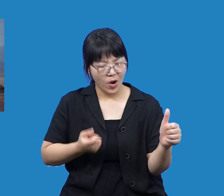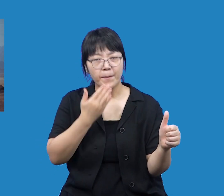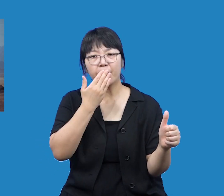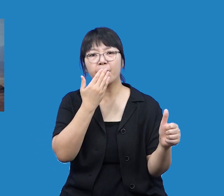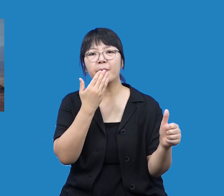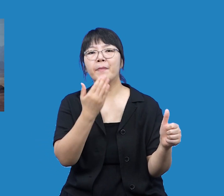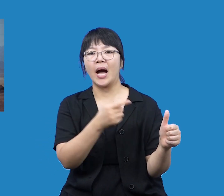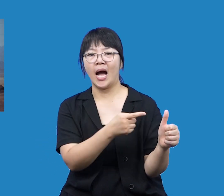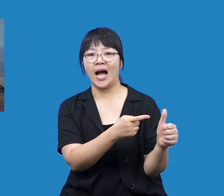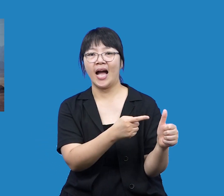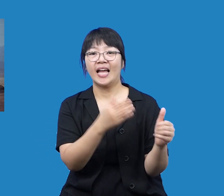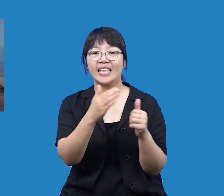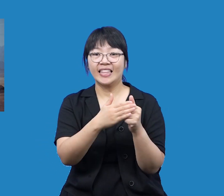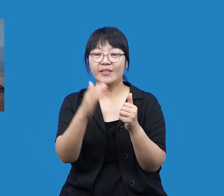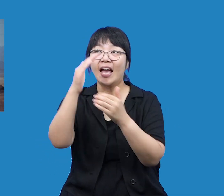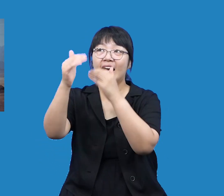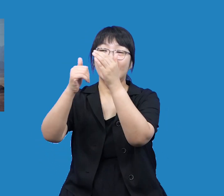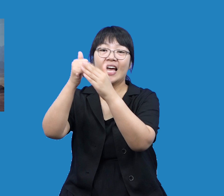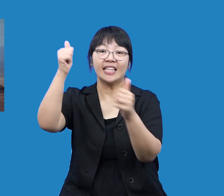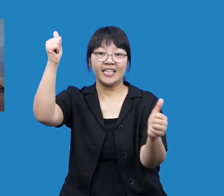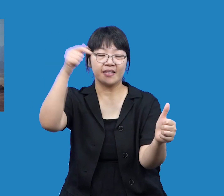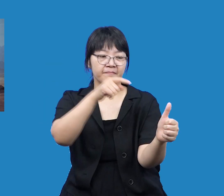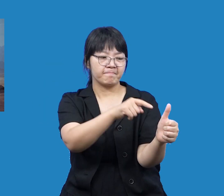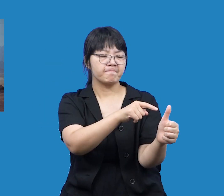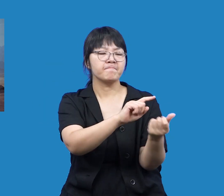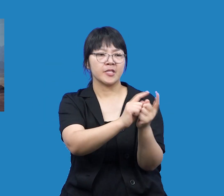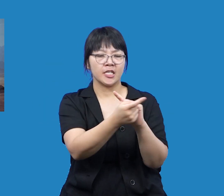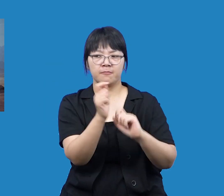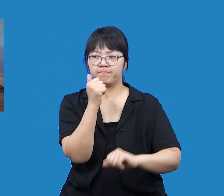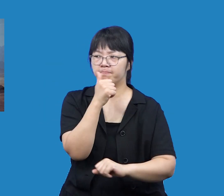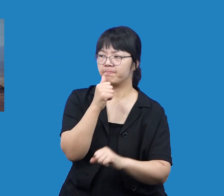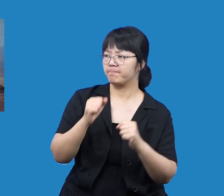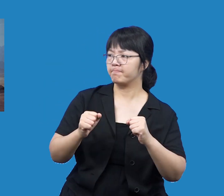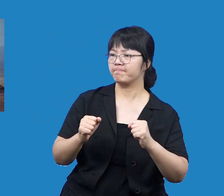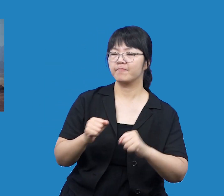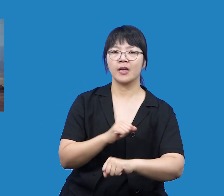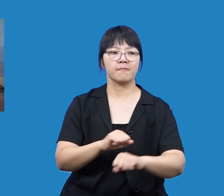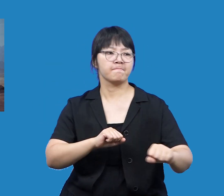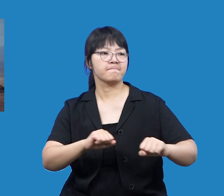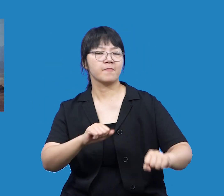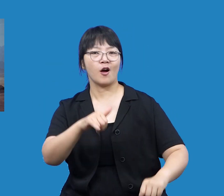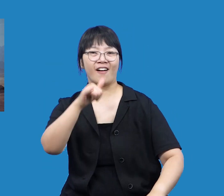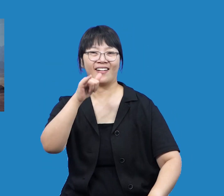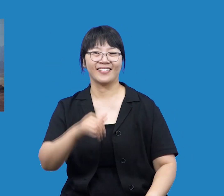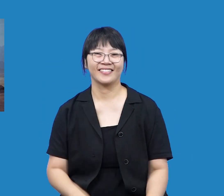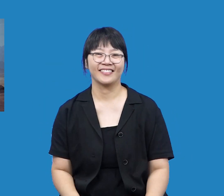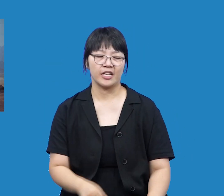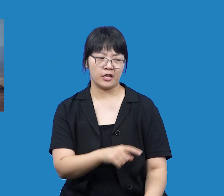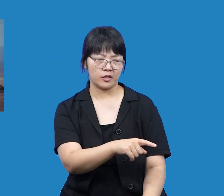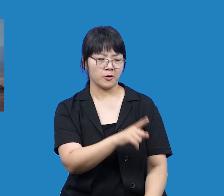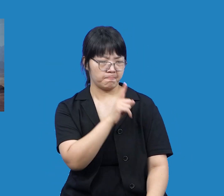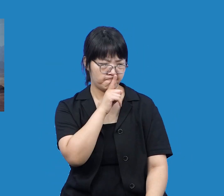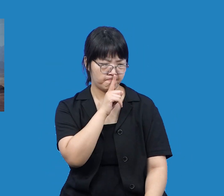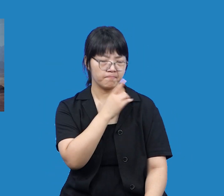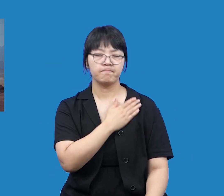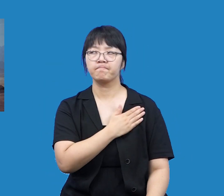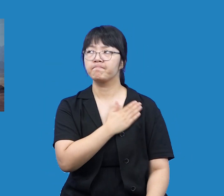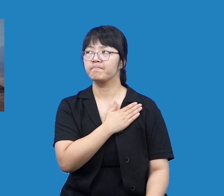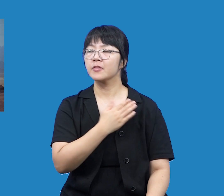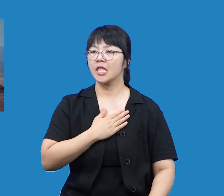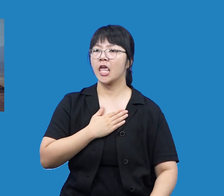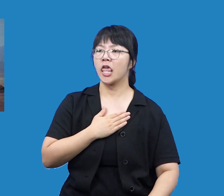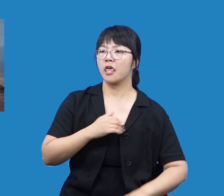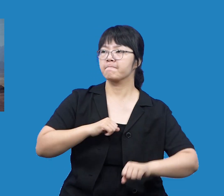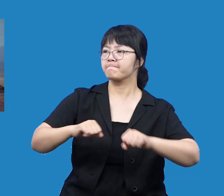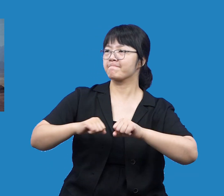사람이었고, 그래서 하나님이 기꺼이 그의 변호사가 되신 것입니다. 너는 내가 변호하마. 넌 가만히